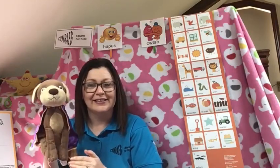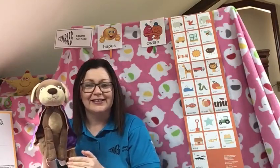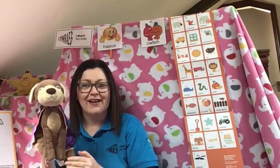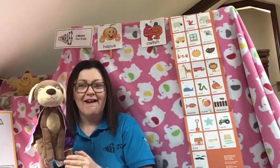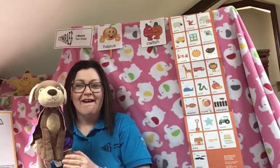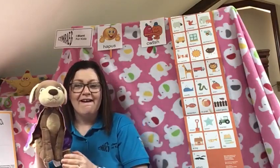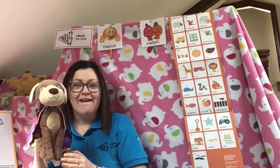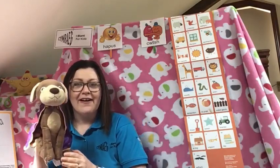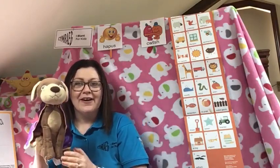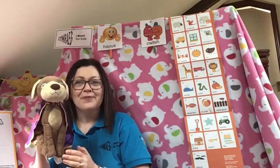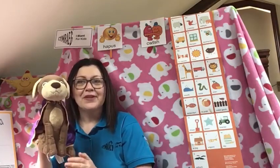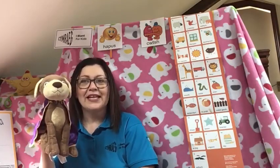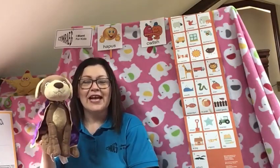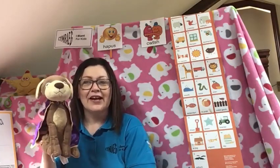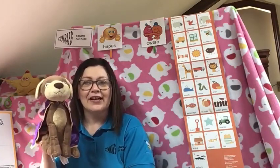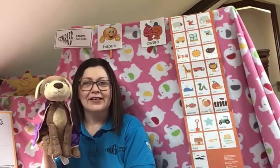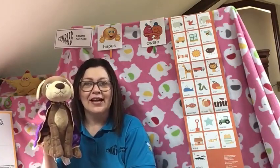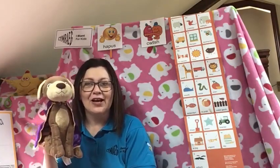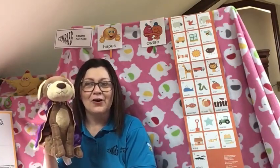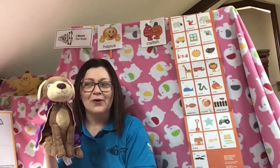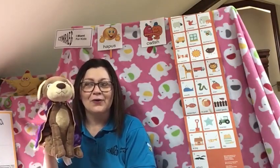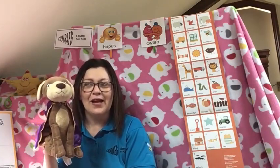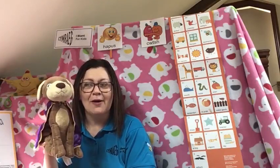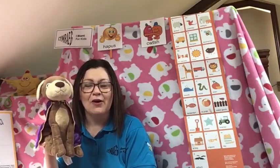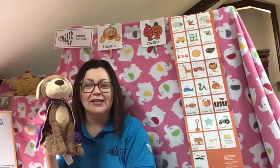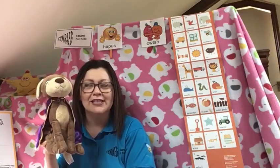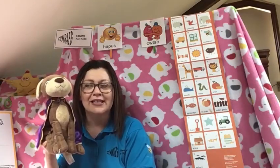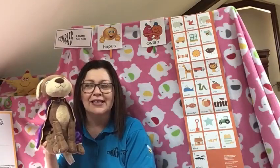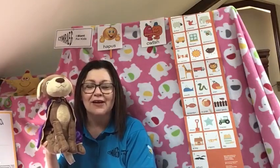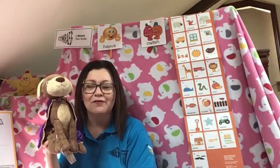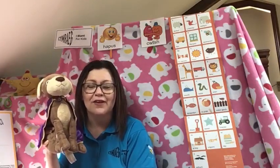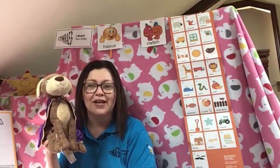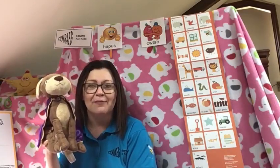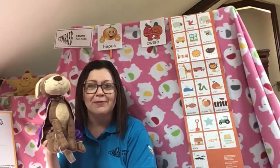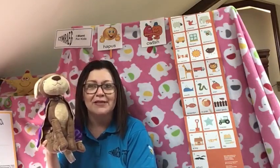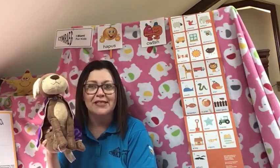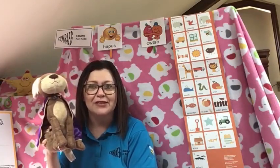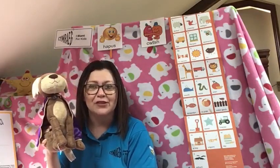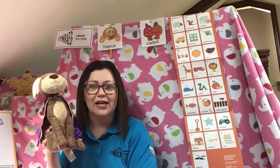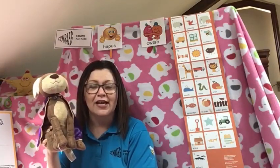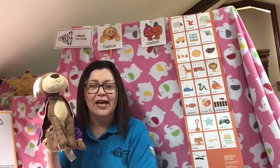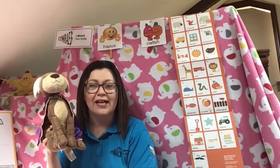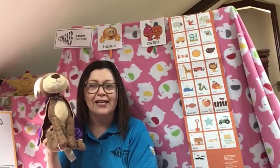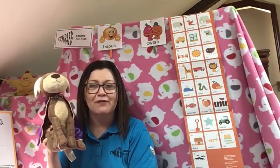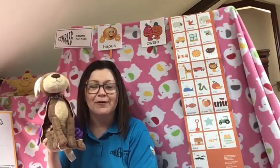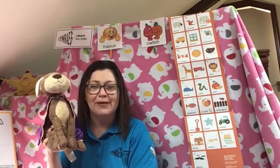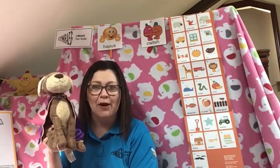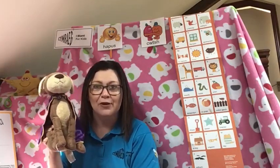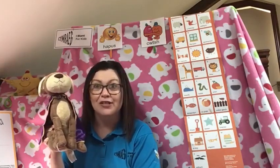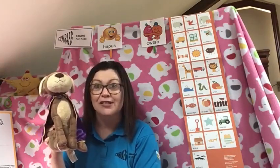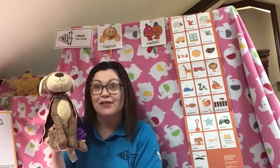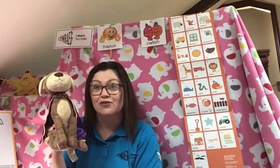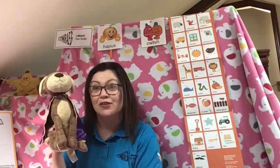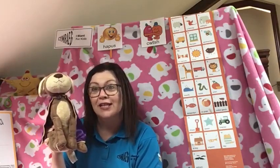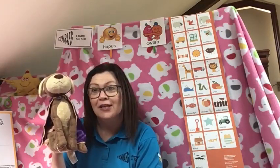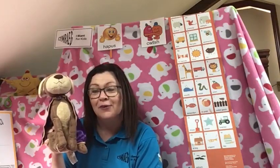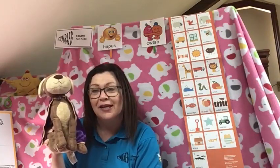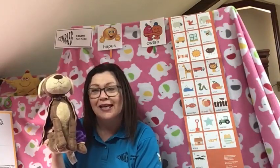traed. Un arall nawr. And yn gyflym. Ni'n mynd i wneud hwnna yn gyflym iawn. We're going to sing this really